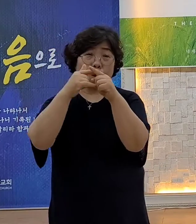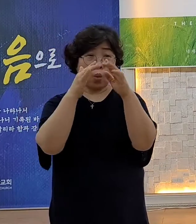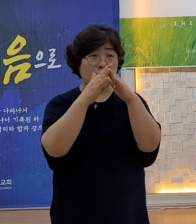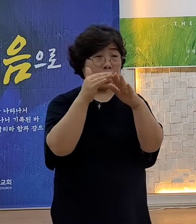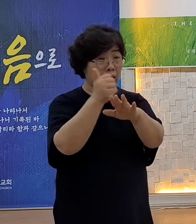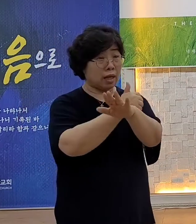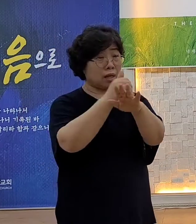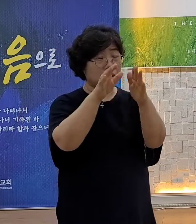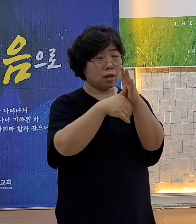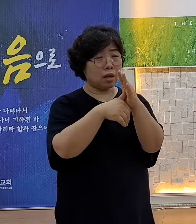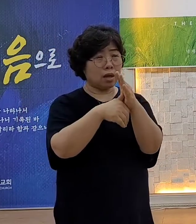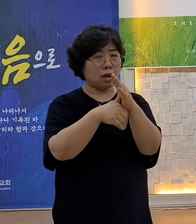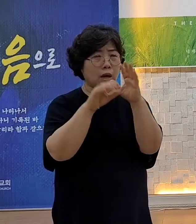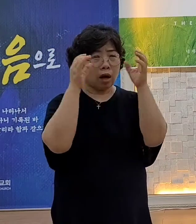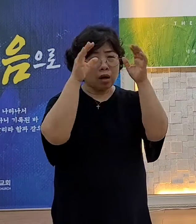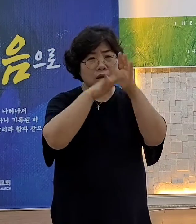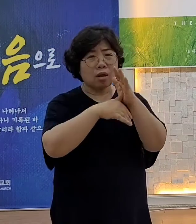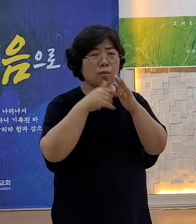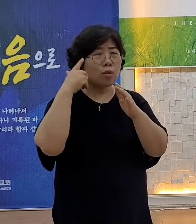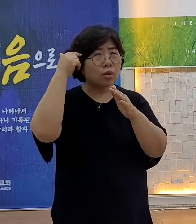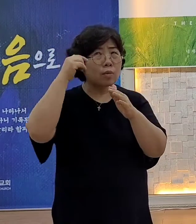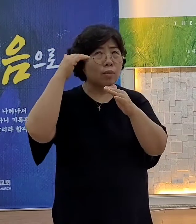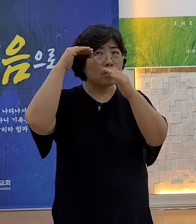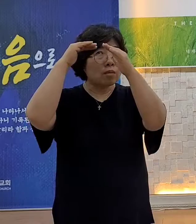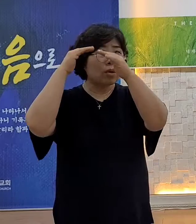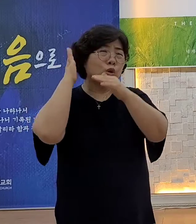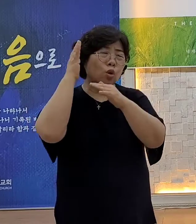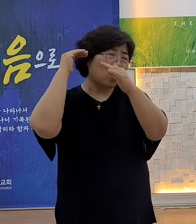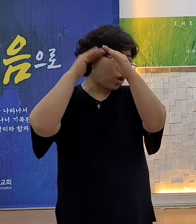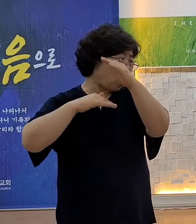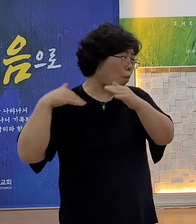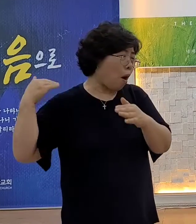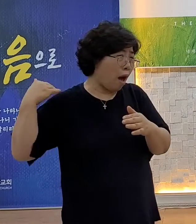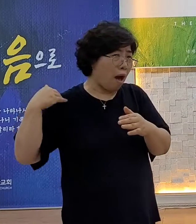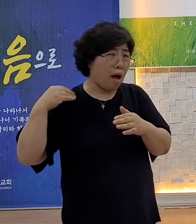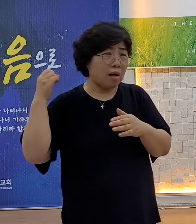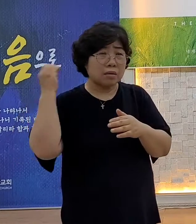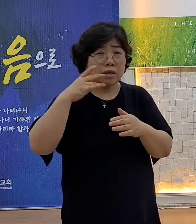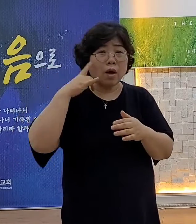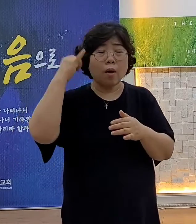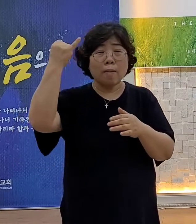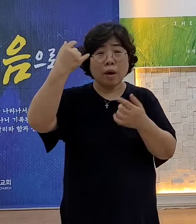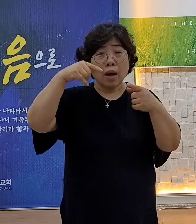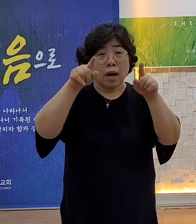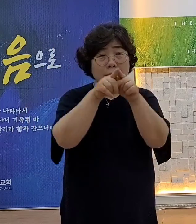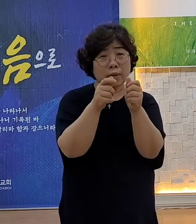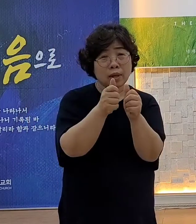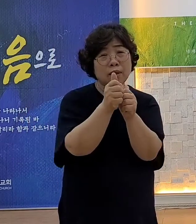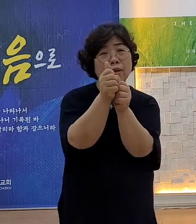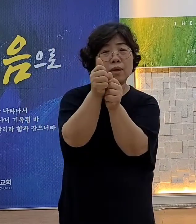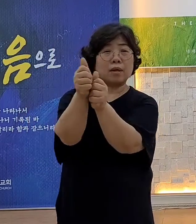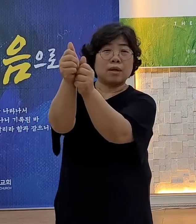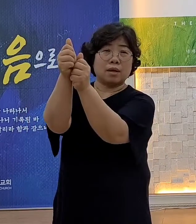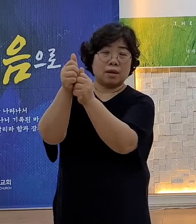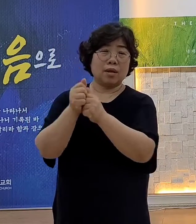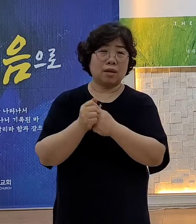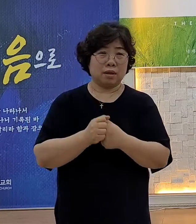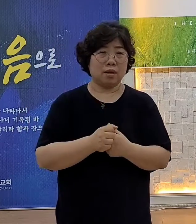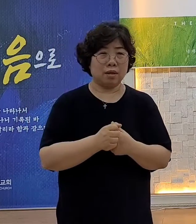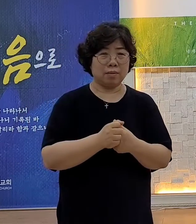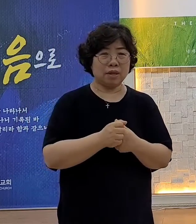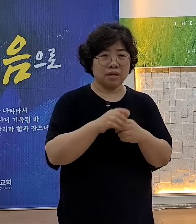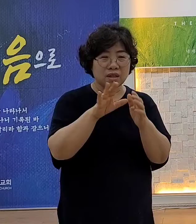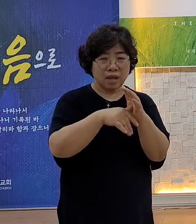목사님 설교가 들리겠습니까? 안 들리죠. 그런데 그 엄마 따라 그냥 힘들어도 그때는 다 장의자예요.